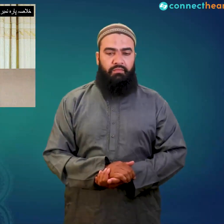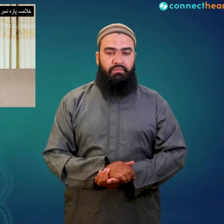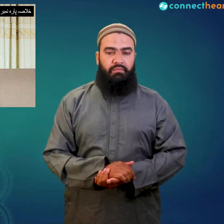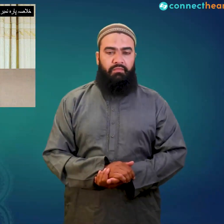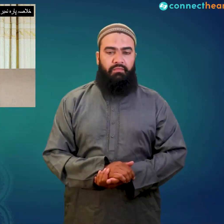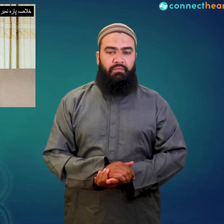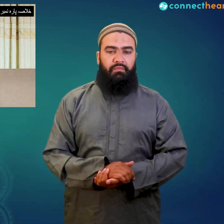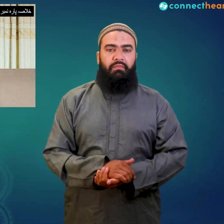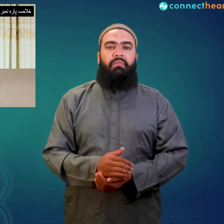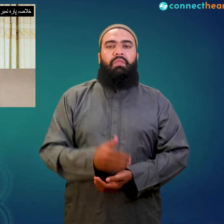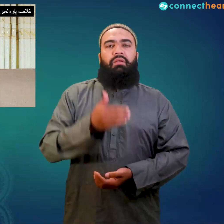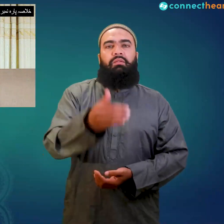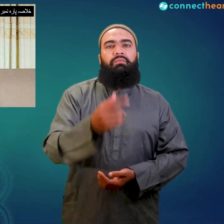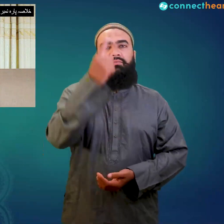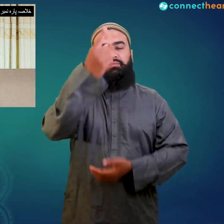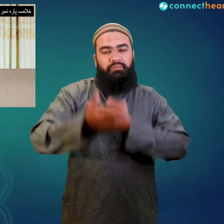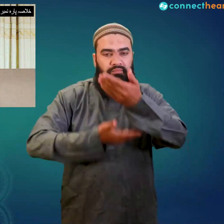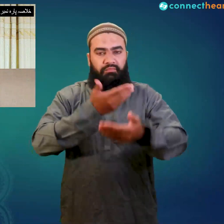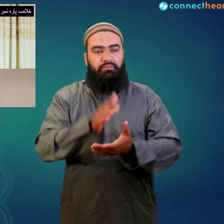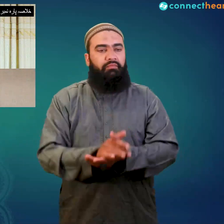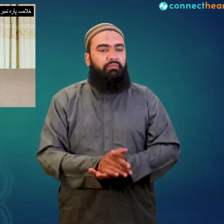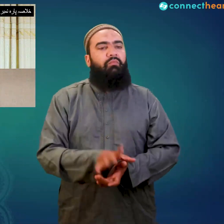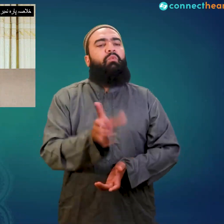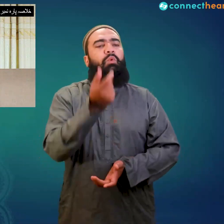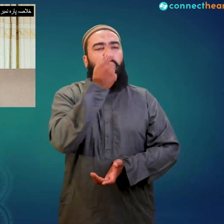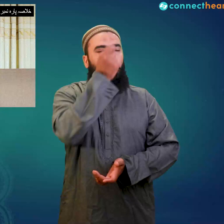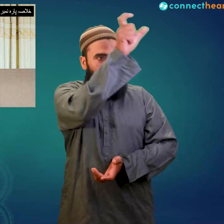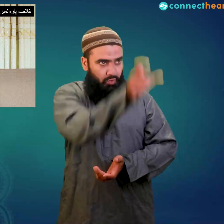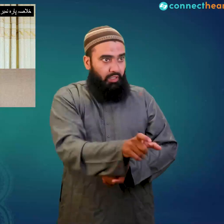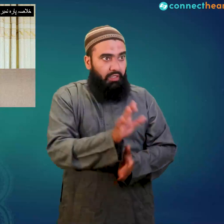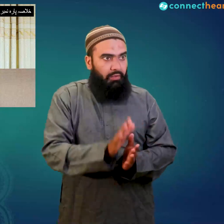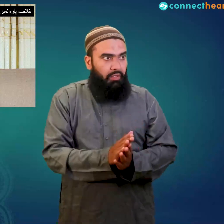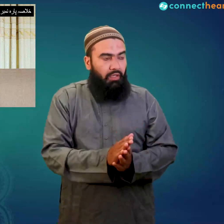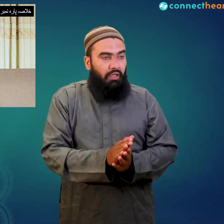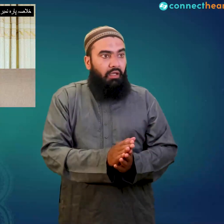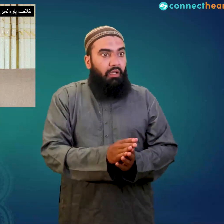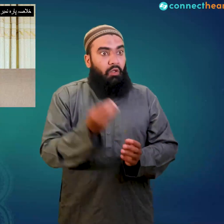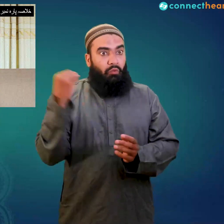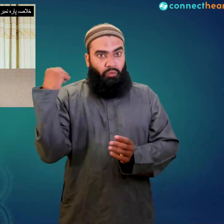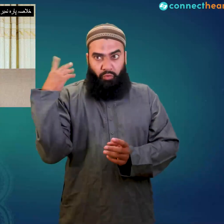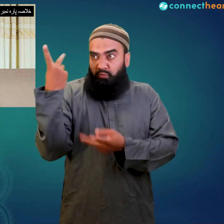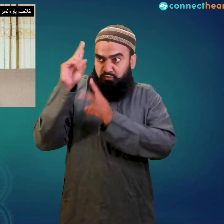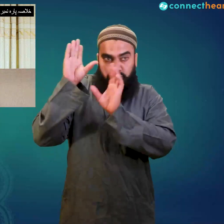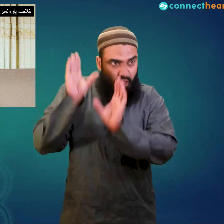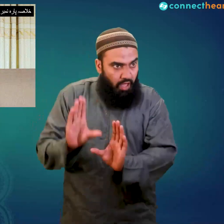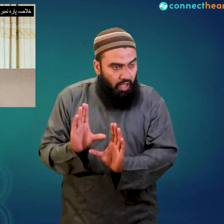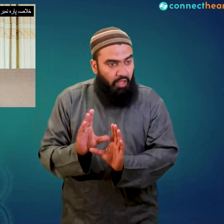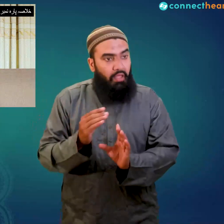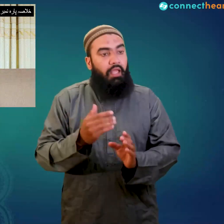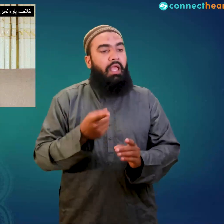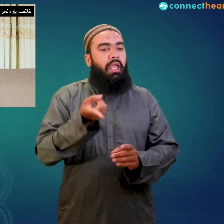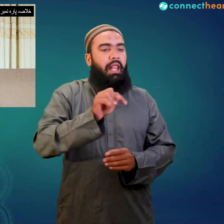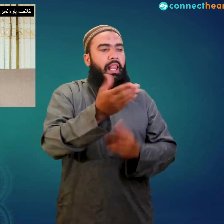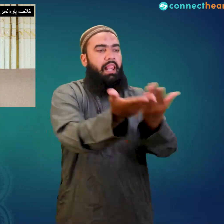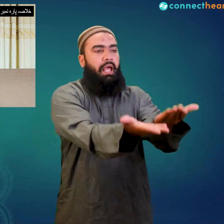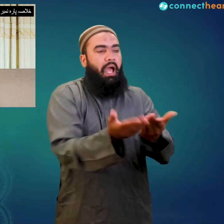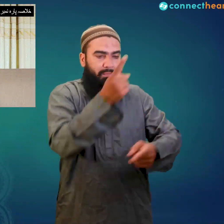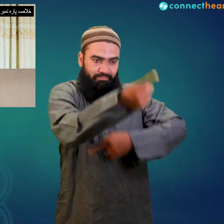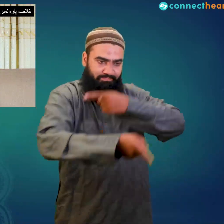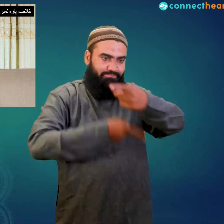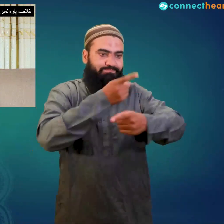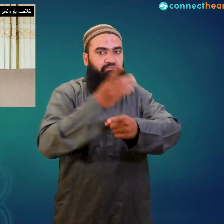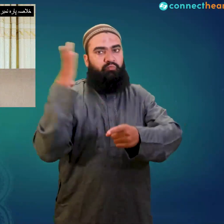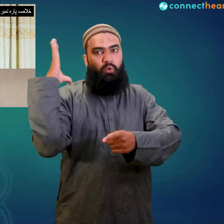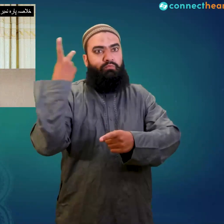بالحسنۃ فلہ خیر منہا، جو کوئی بھلائی لے کر آئے گا تو وہ اسی کے لیے بہتری ہوگی